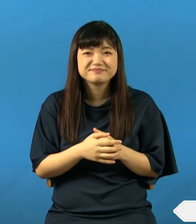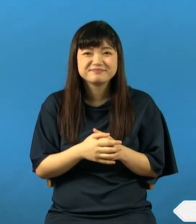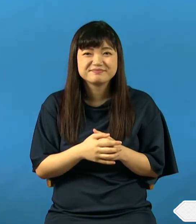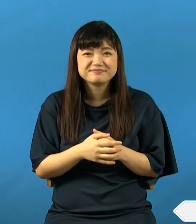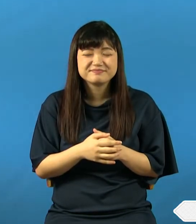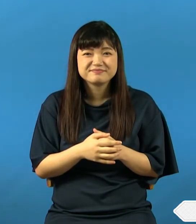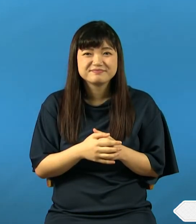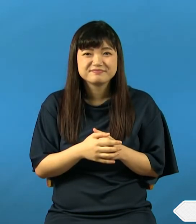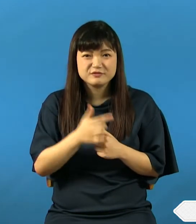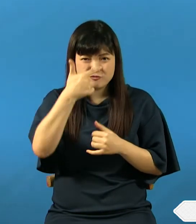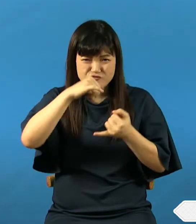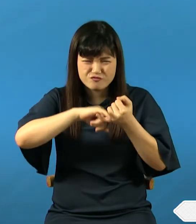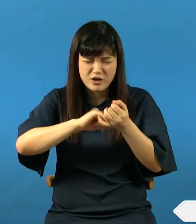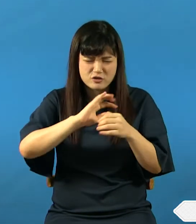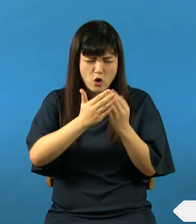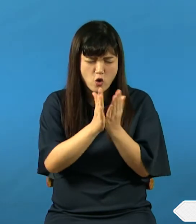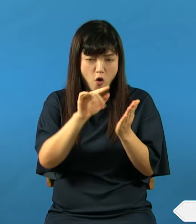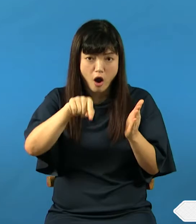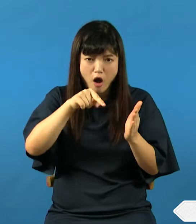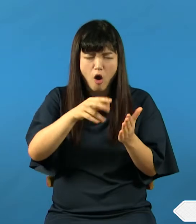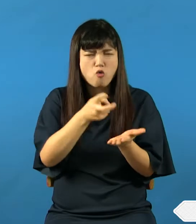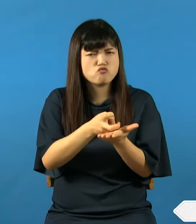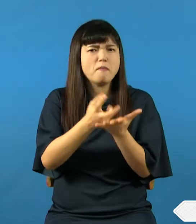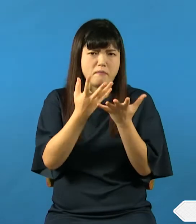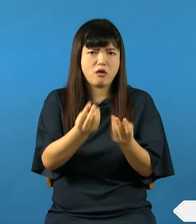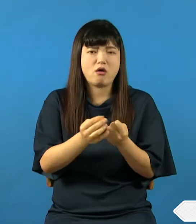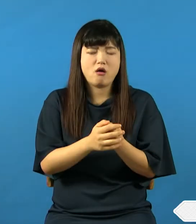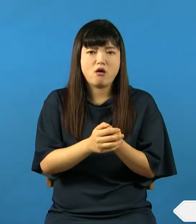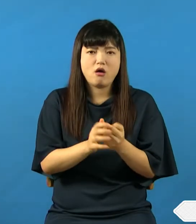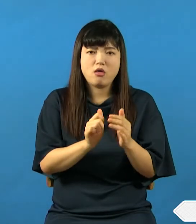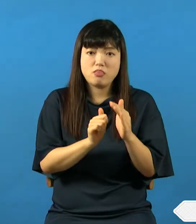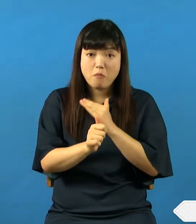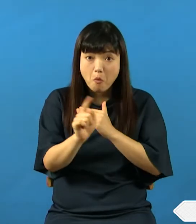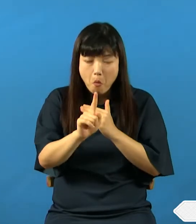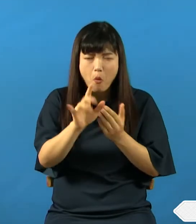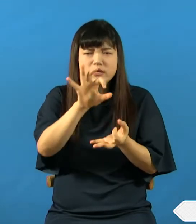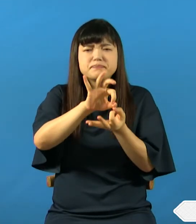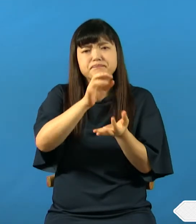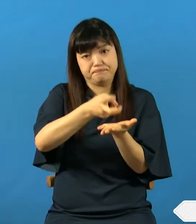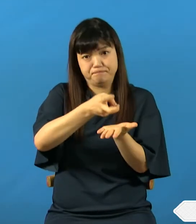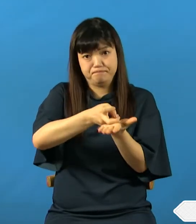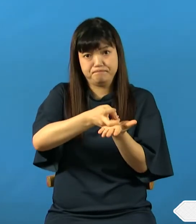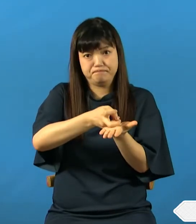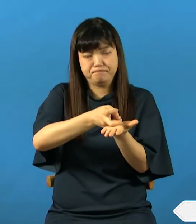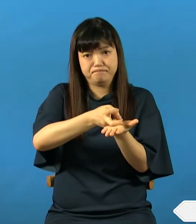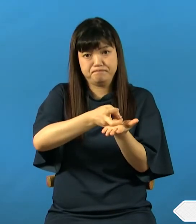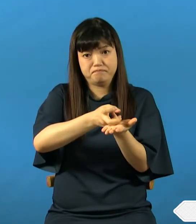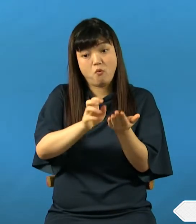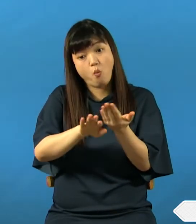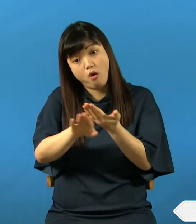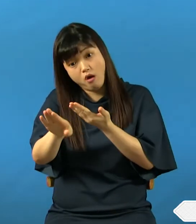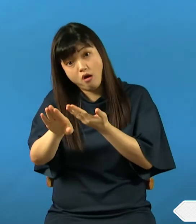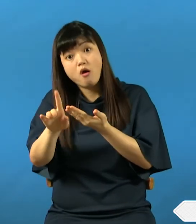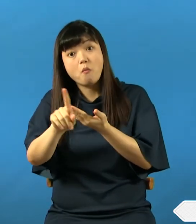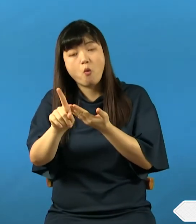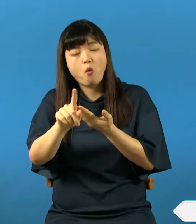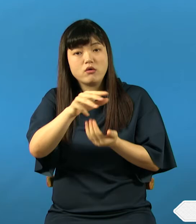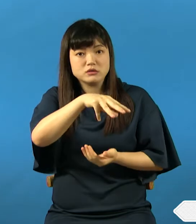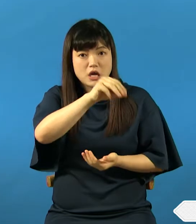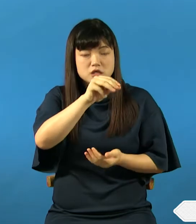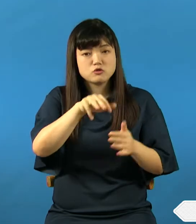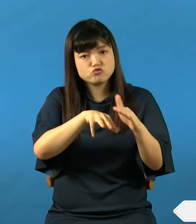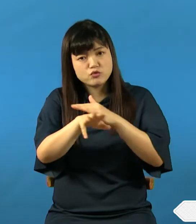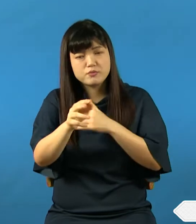생각하십니까? 구약 성경 안에 율법이 많습니다. 대표적인 것은 십계명이죠. 그